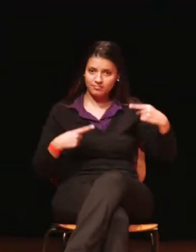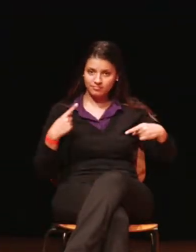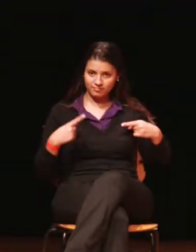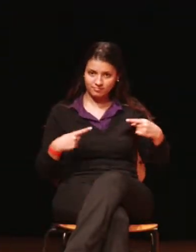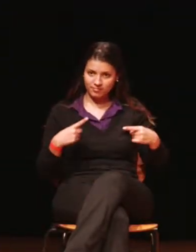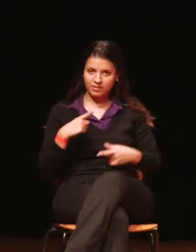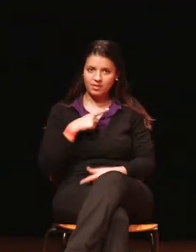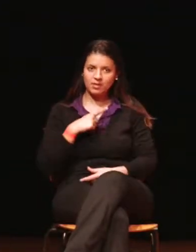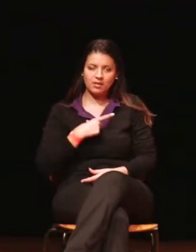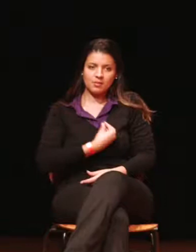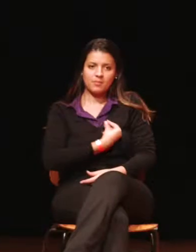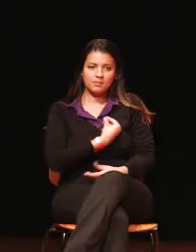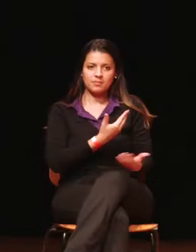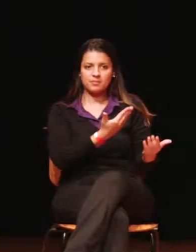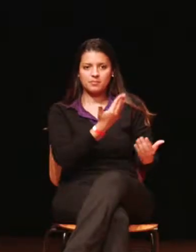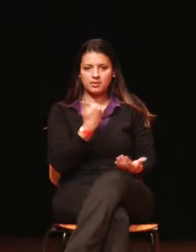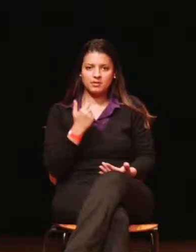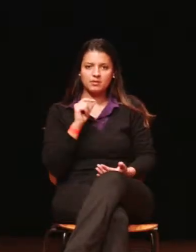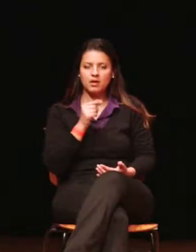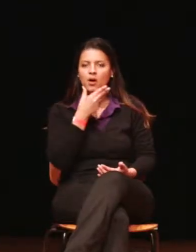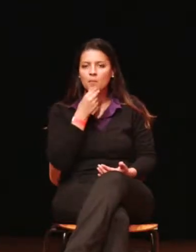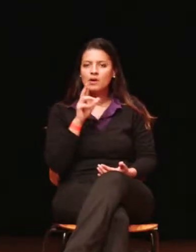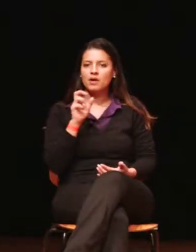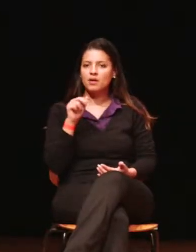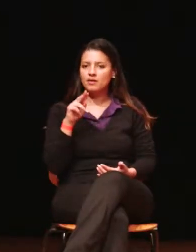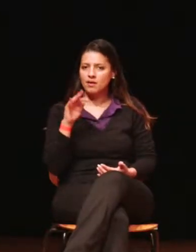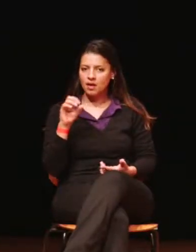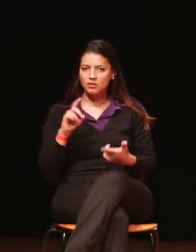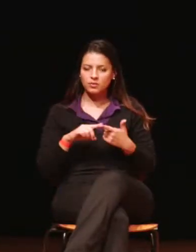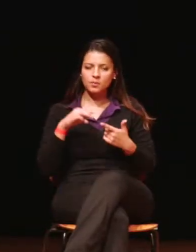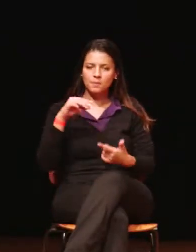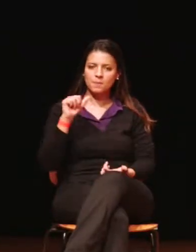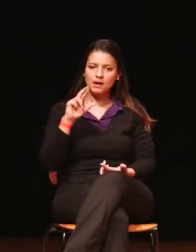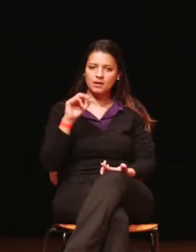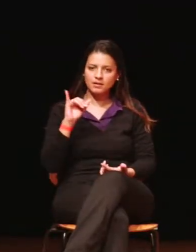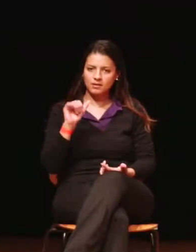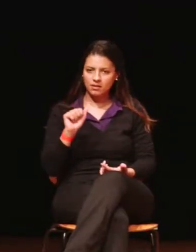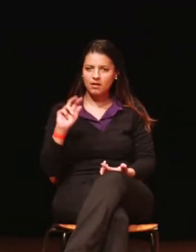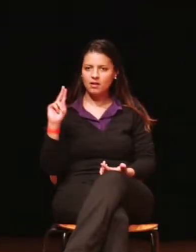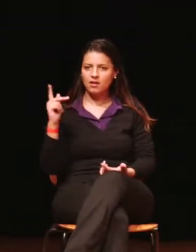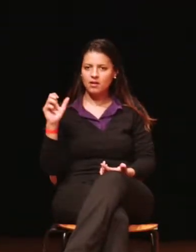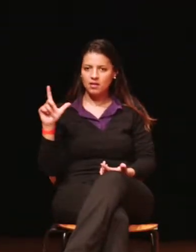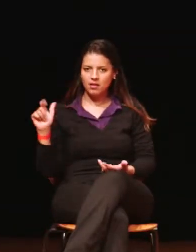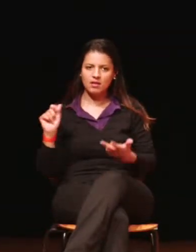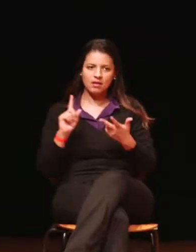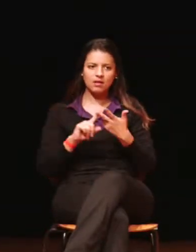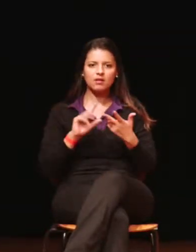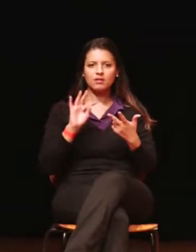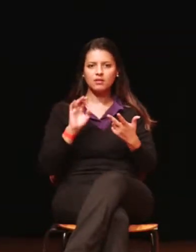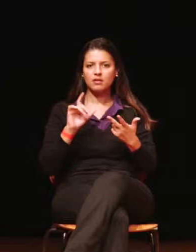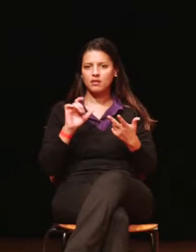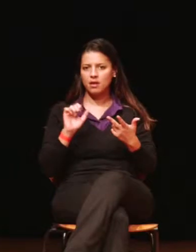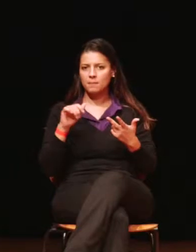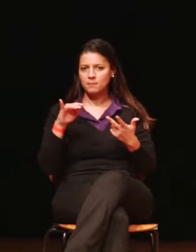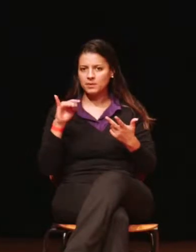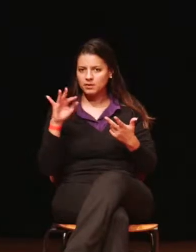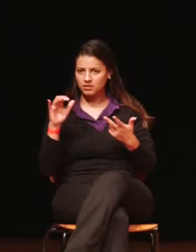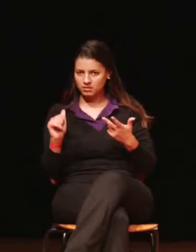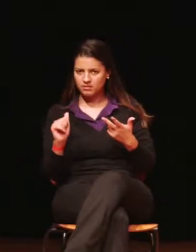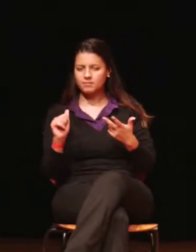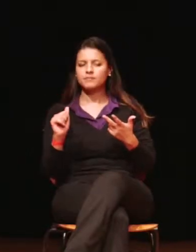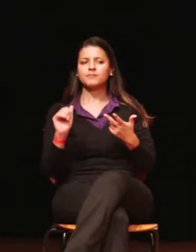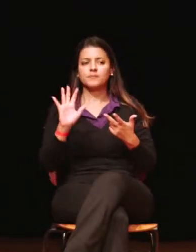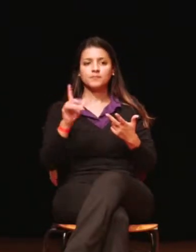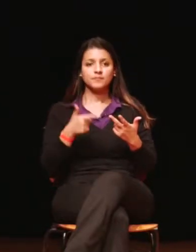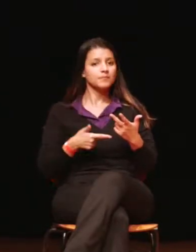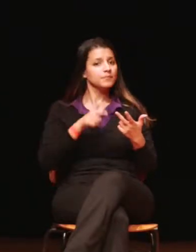presença de Renato Venâncio, Maria Helena Toledo Machado e Thelmanita Piacentini. Antes de